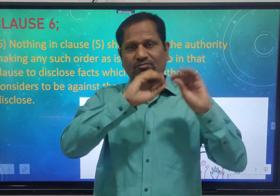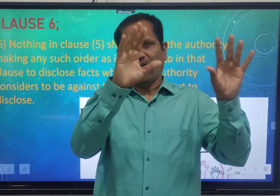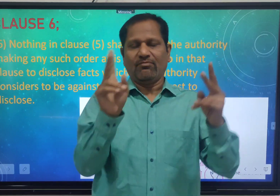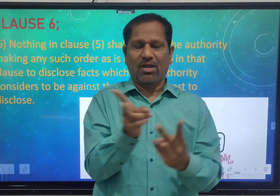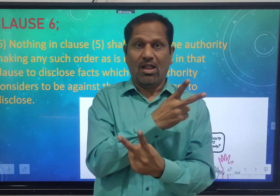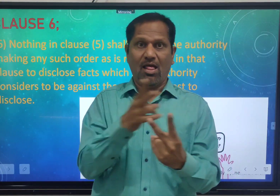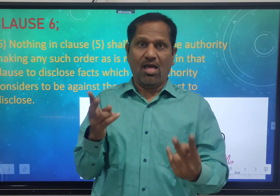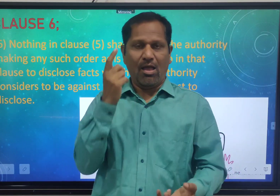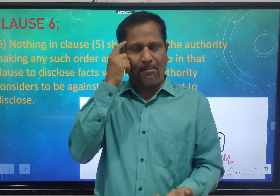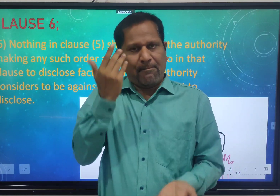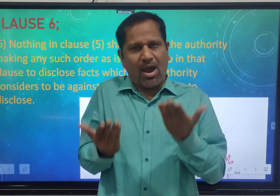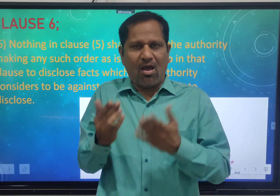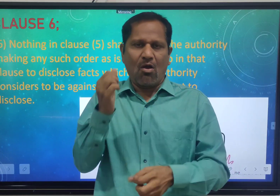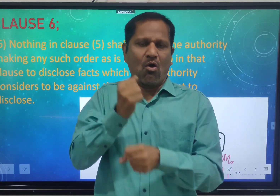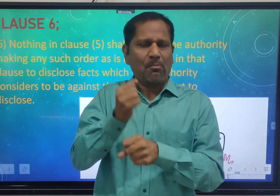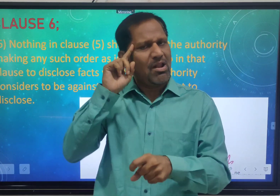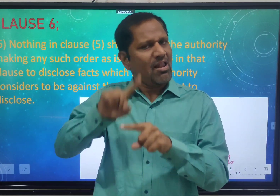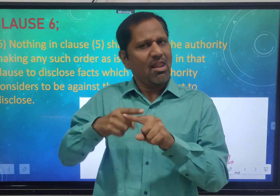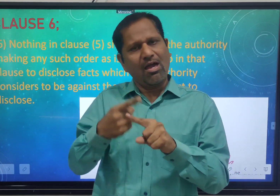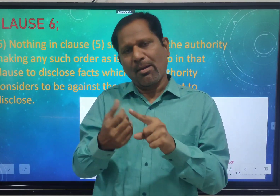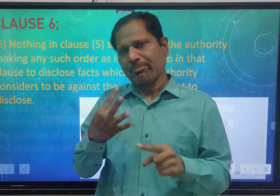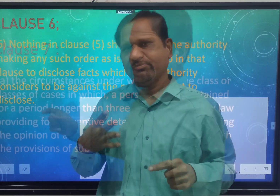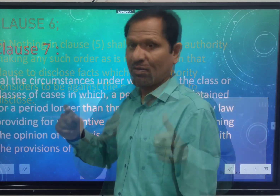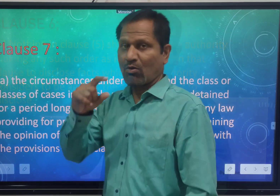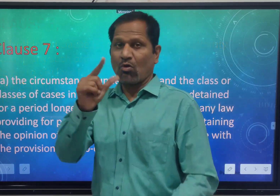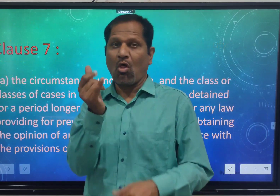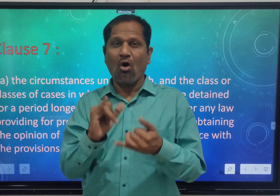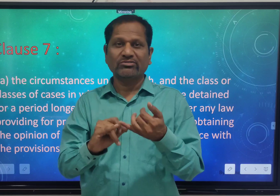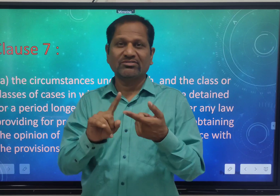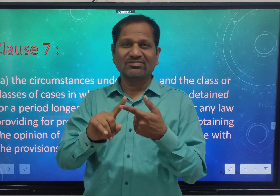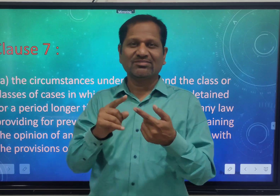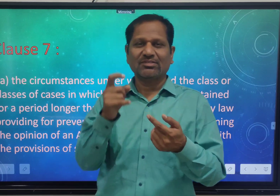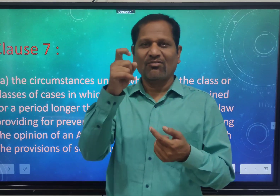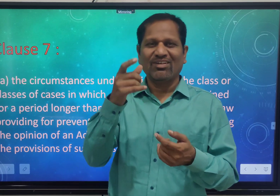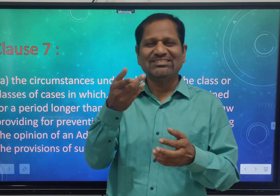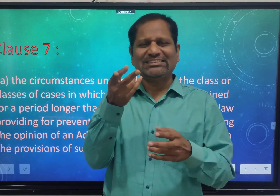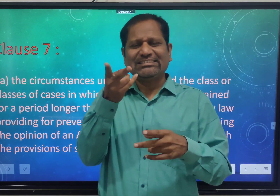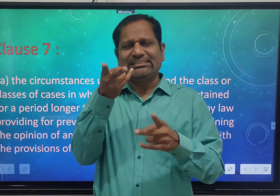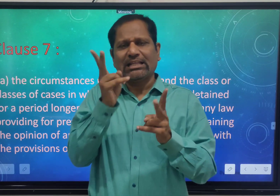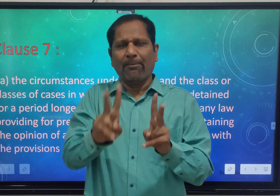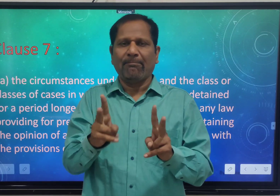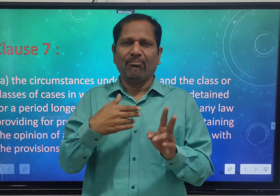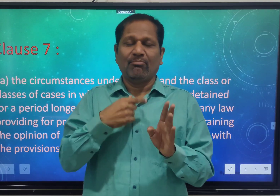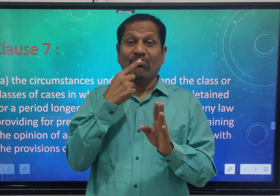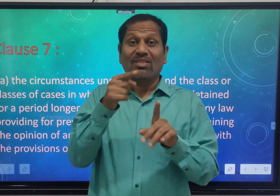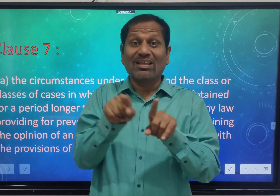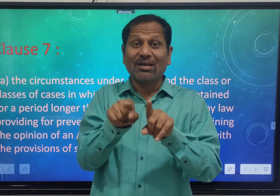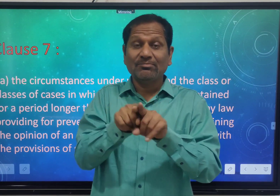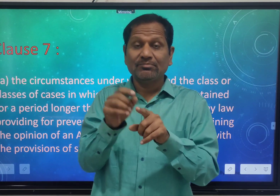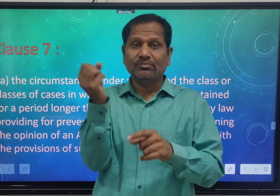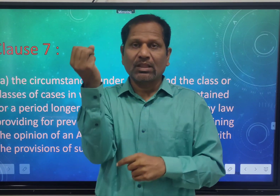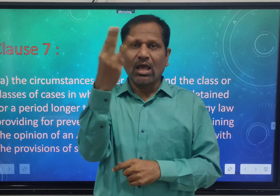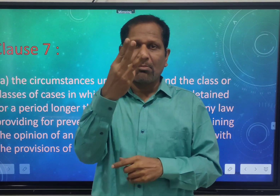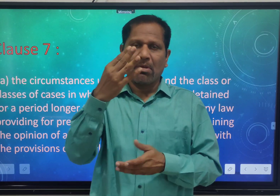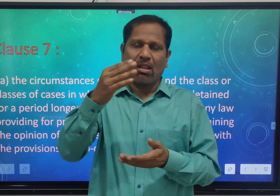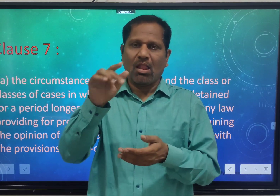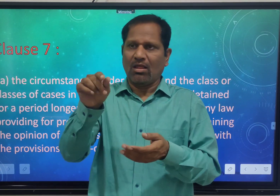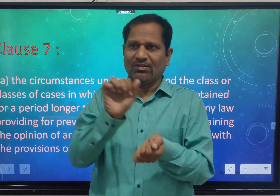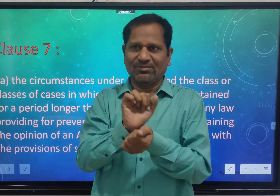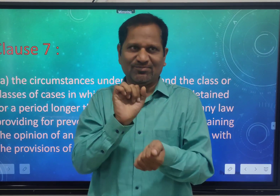देखा जा सकता। देश की सुरक्षा सबसे ऊपर होती है, तो पब्लिक इंटरेस्ट ये बहुत इम्पॉर्टेंट चीज़ है। क्लॉज 7